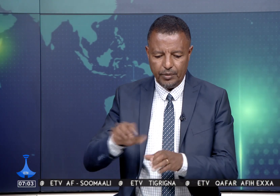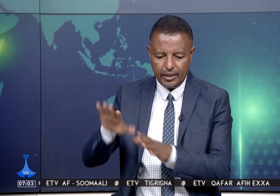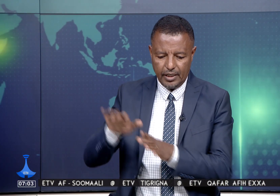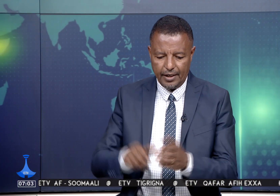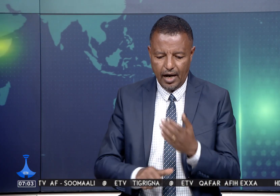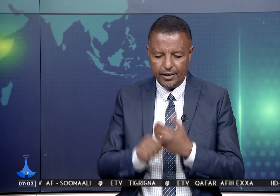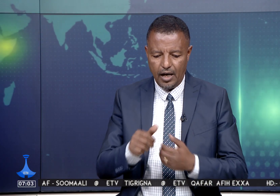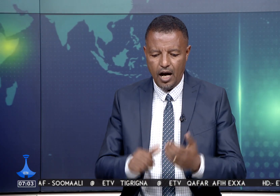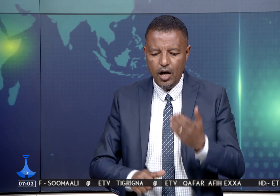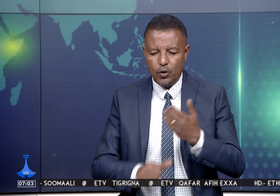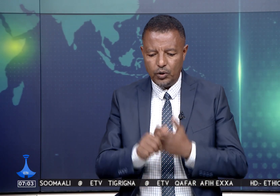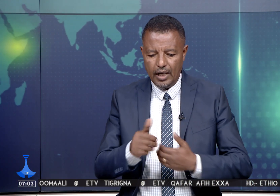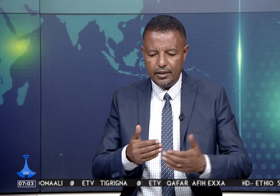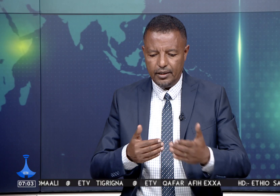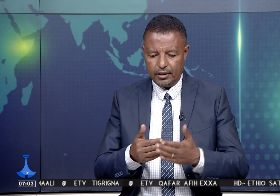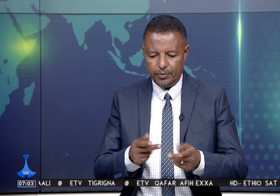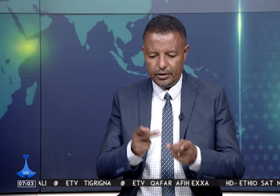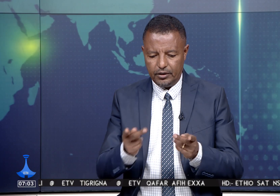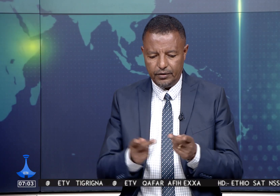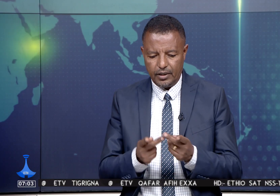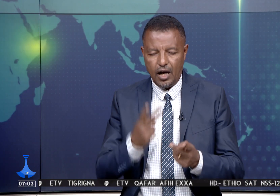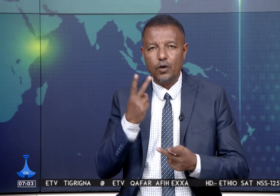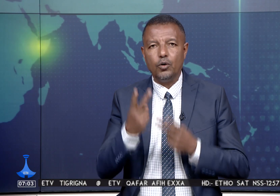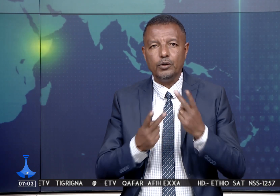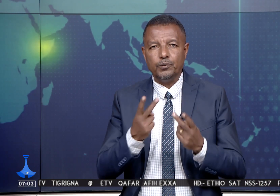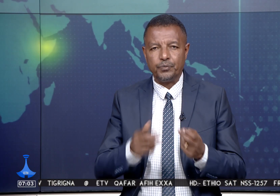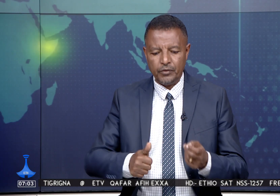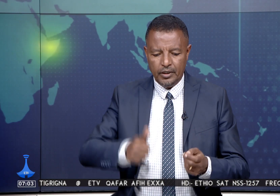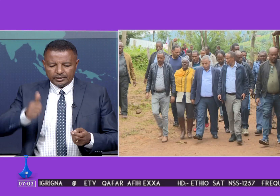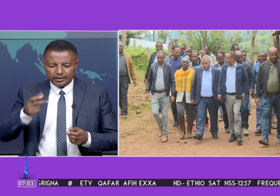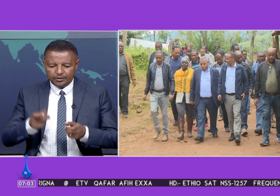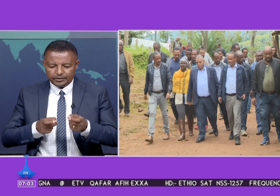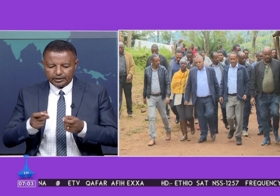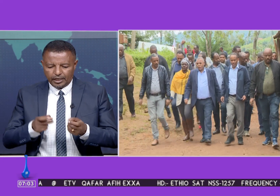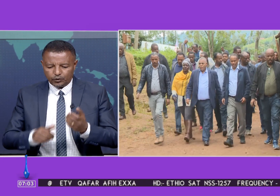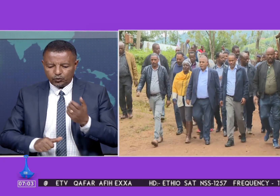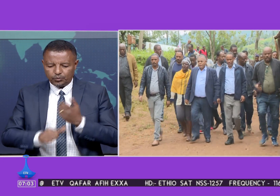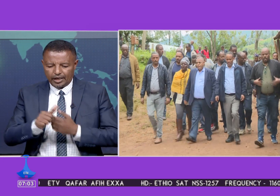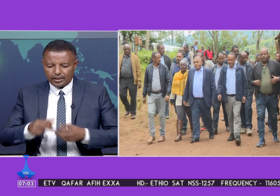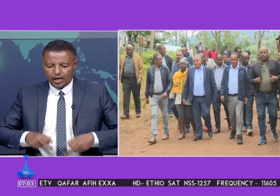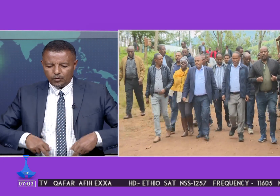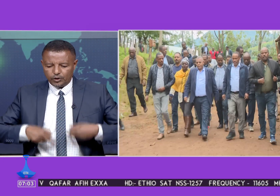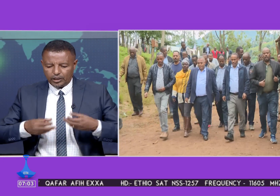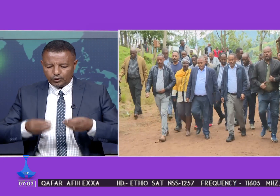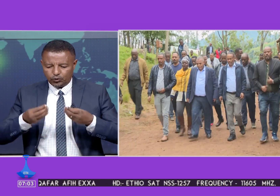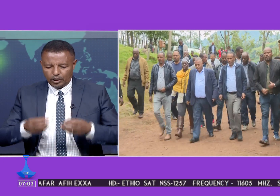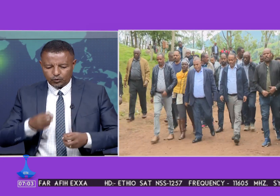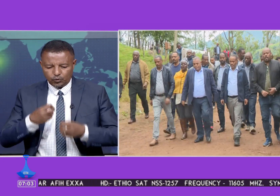የመሬት ናዳ አደጋ ጉዳት የደረሰበትን ስፍራ ጎበኙ። ርዕሰ መስተዳድሩ በአደጋው ሕይወታቸውን ላጡ